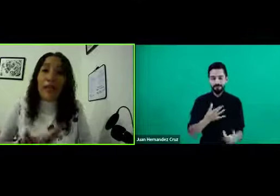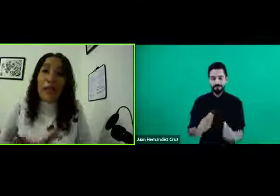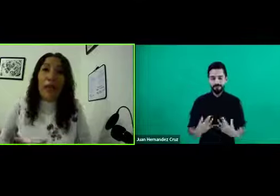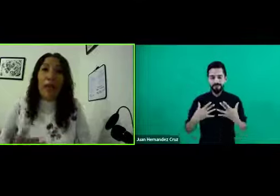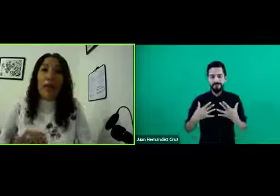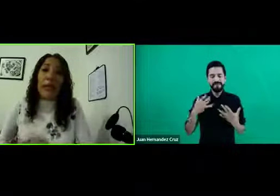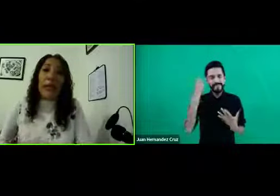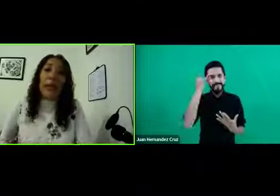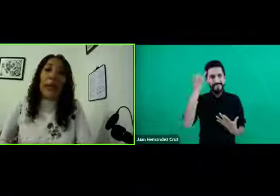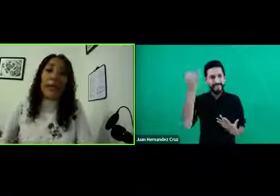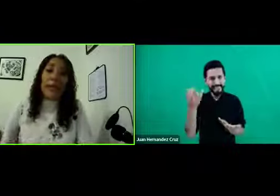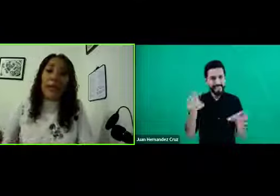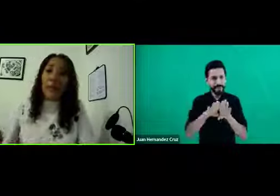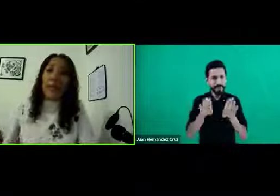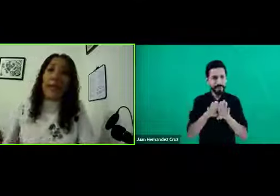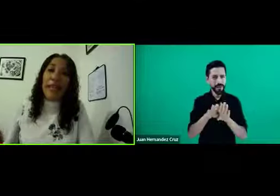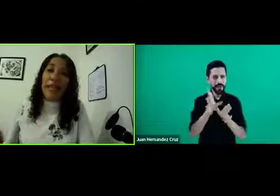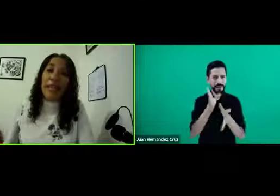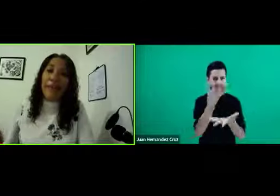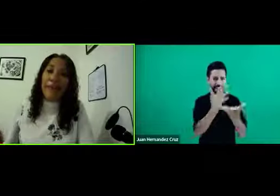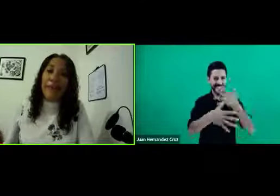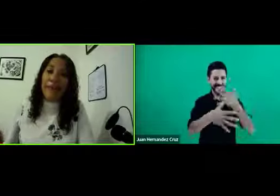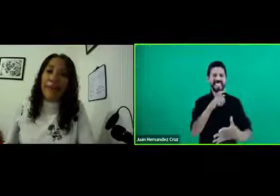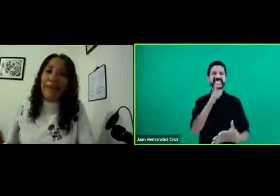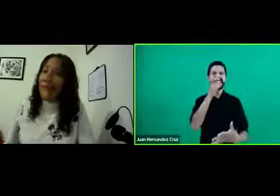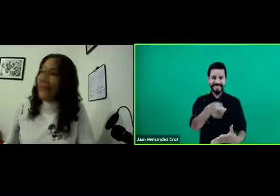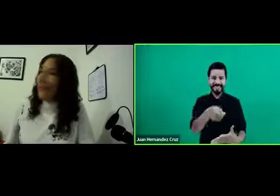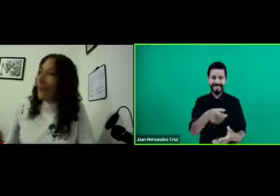¿Y qué es esto de lengua de señas mexicana?